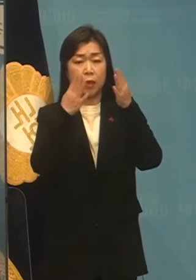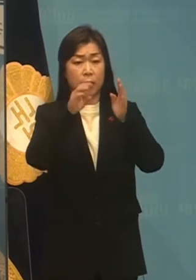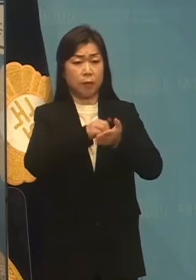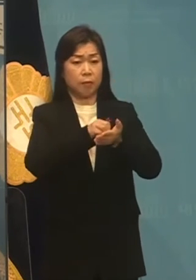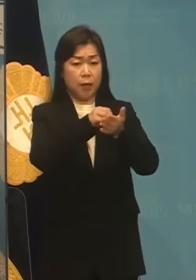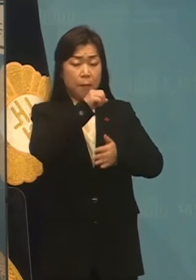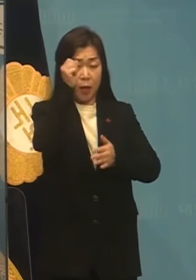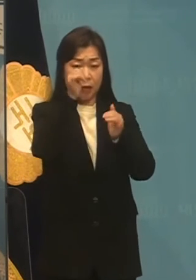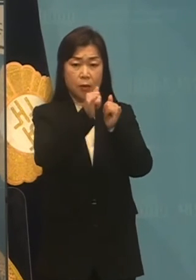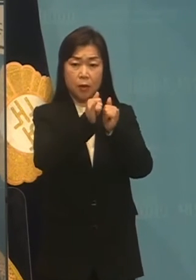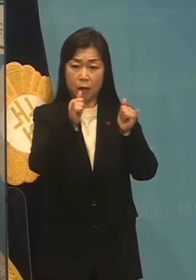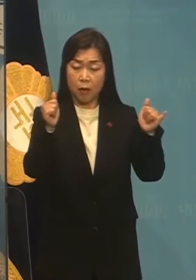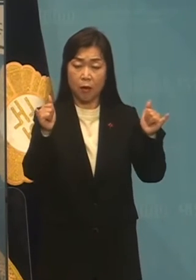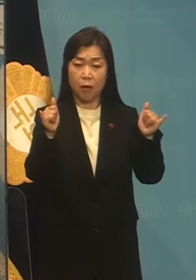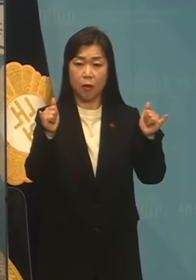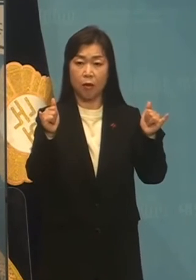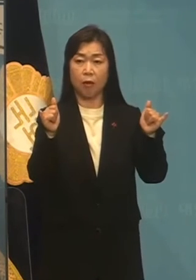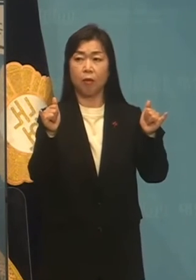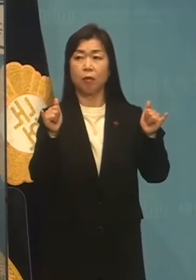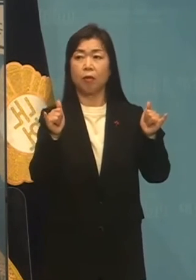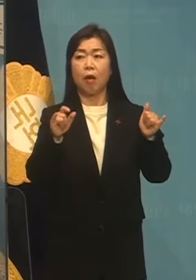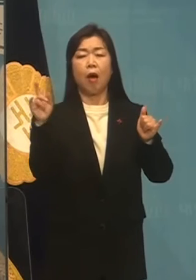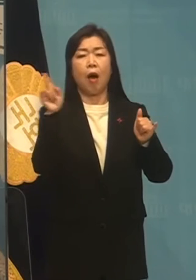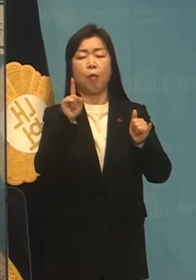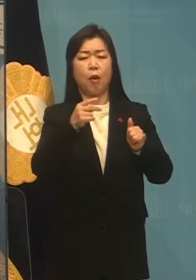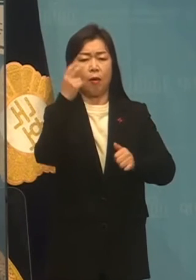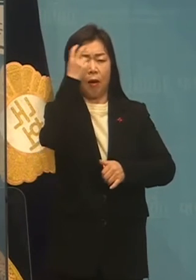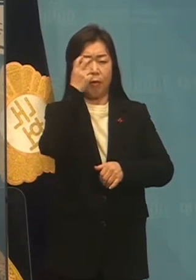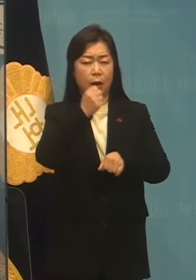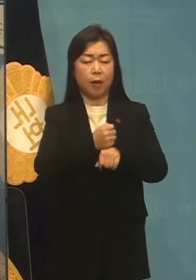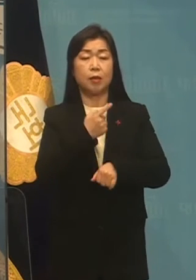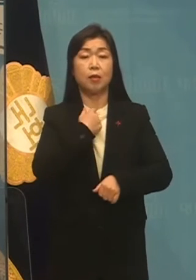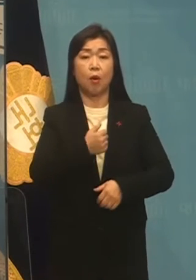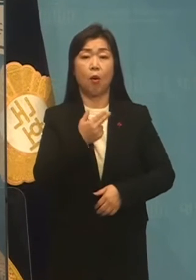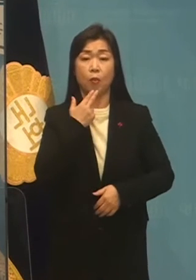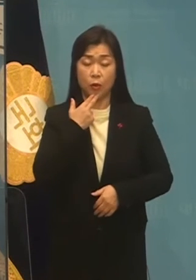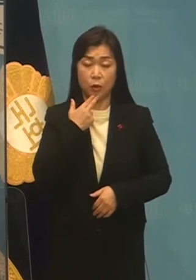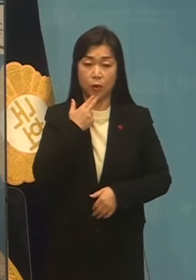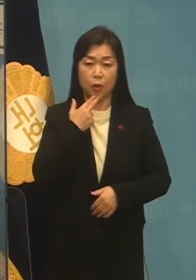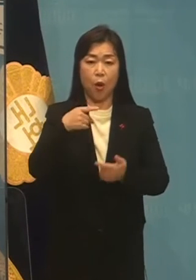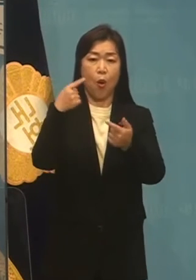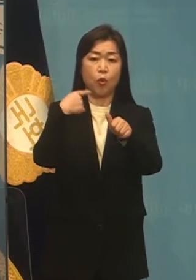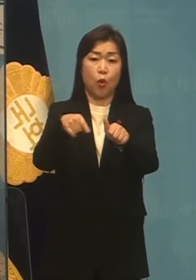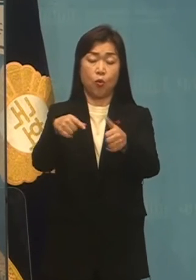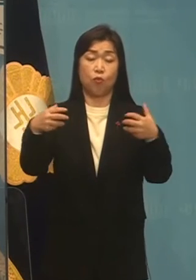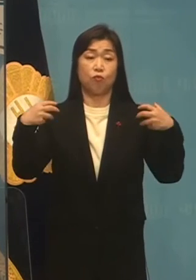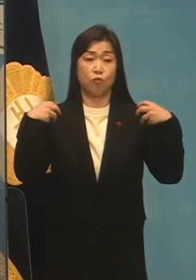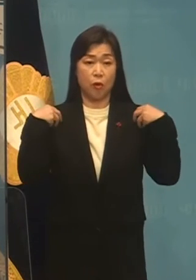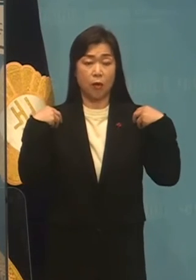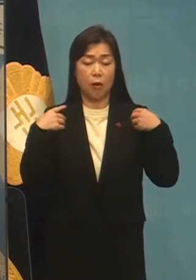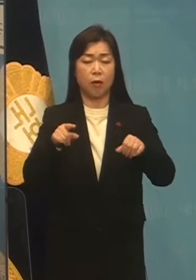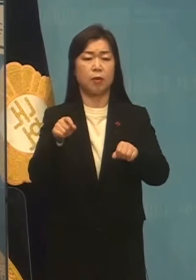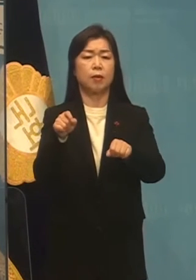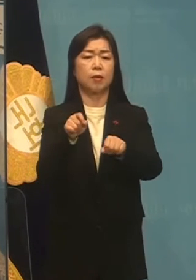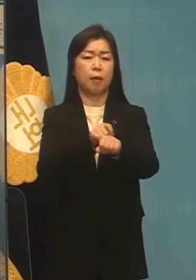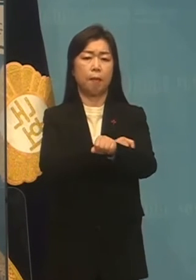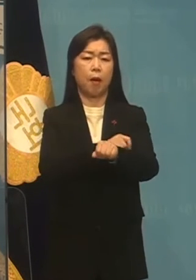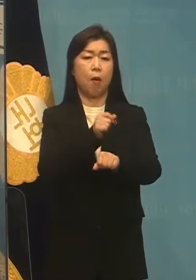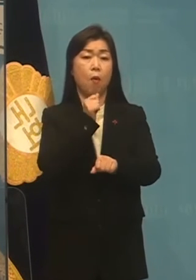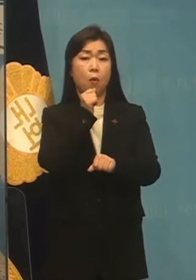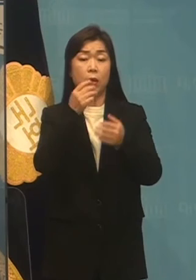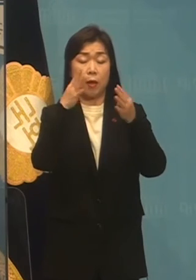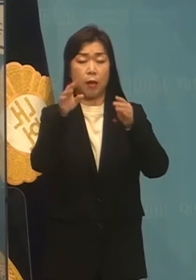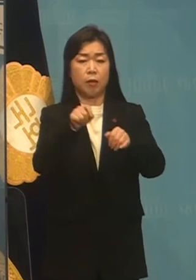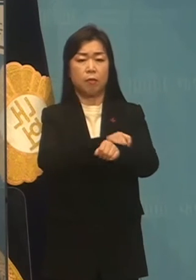입시부정 합격자들에 대한 아무런 감사를 시행하지 않고 있는 교육부에도 특별 후임대학